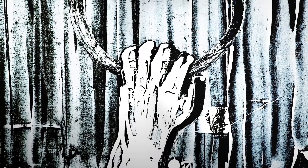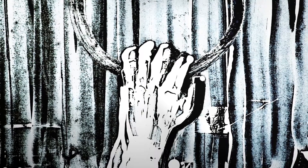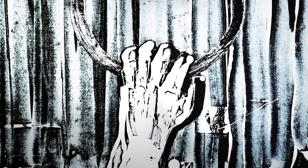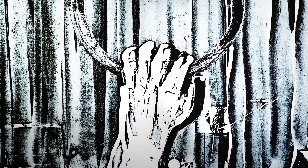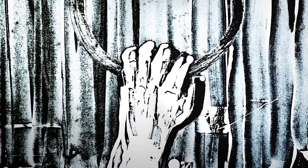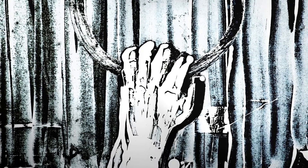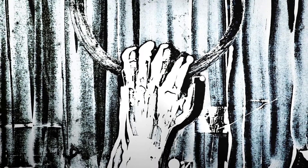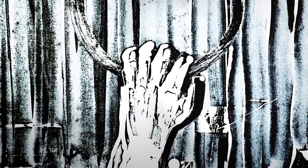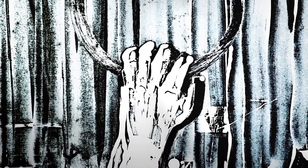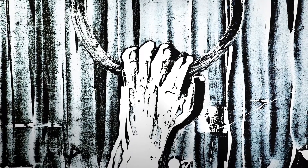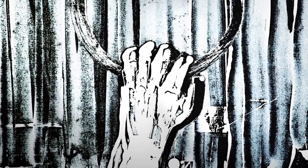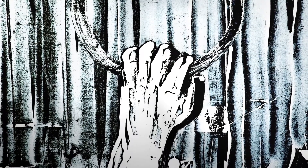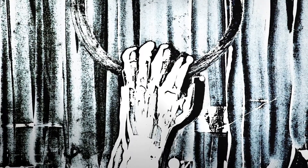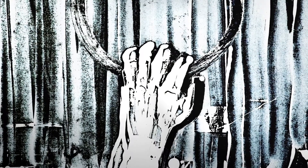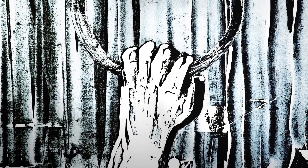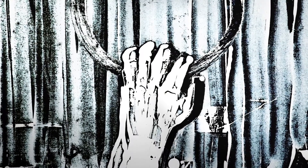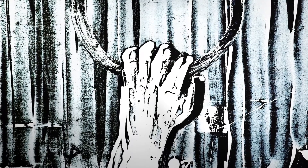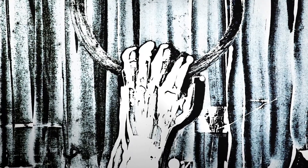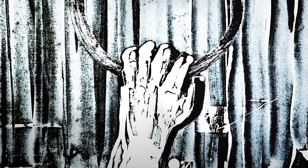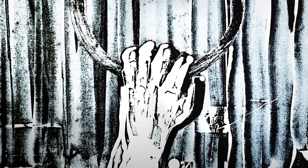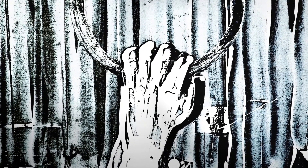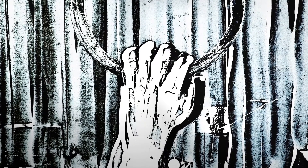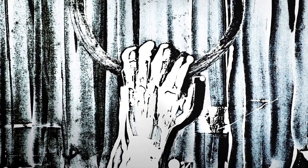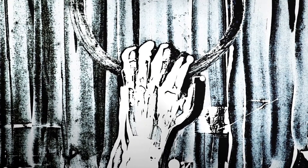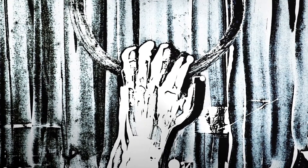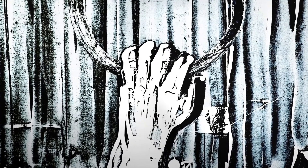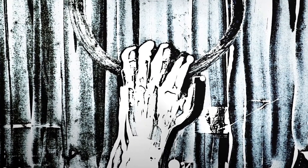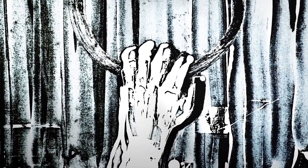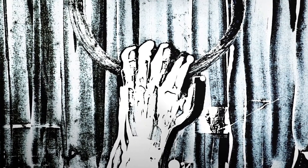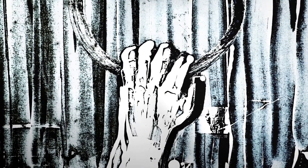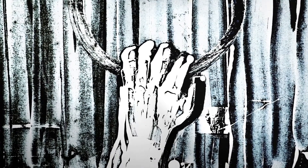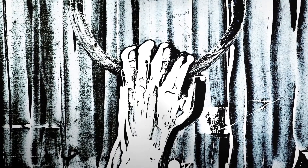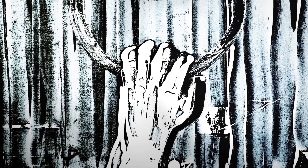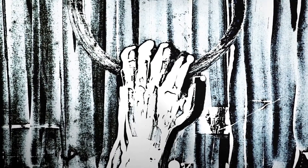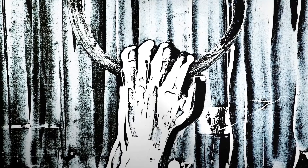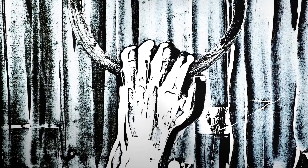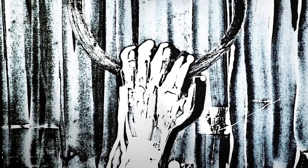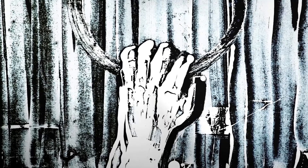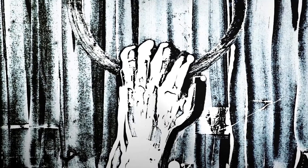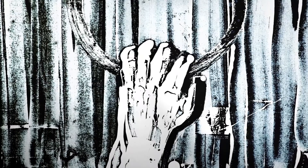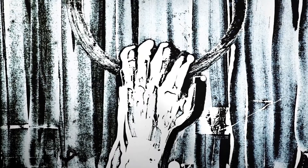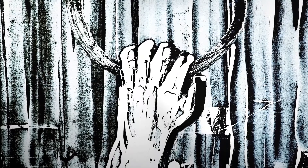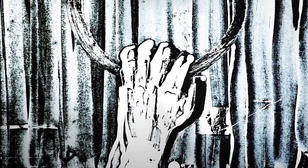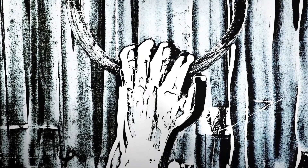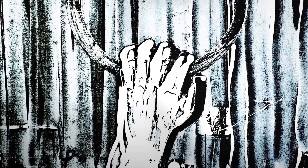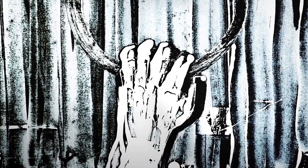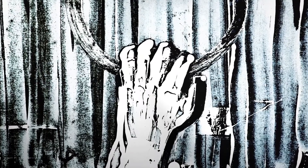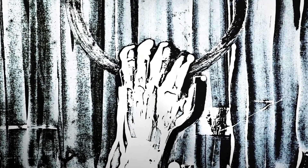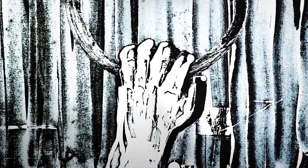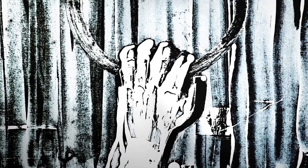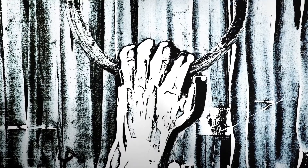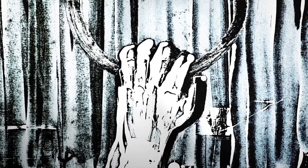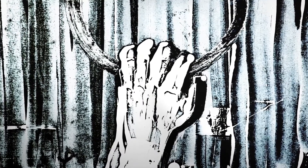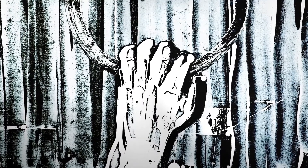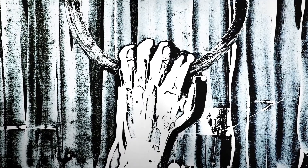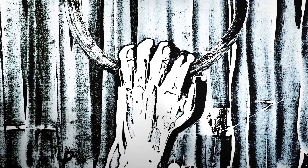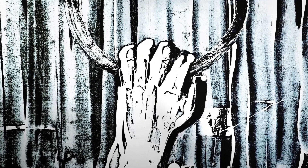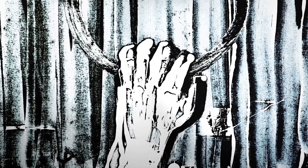para bater em portas de madeira sem ter de utilizar o nó dos dedos e geralmente é encontrada em casas luxuosas.